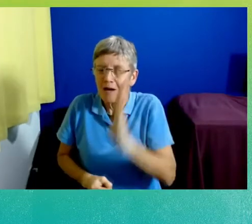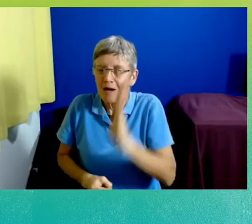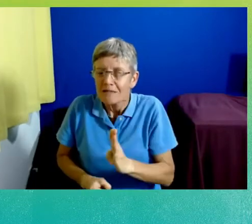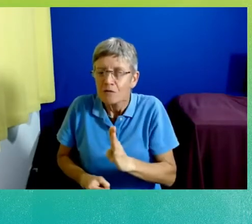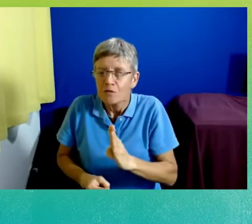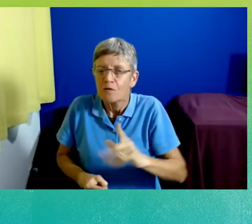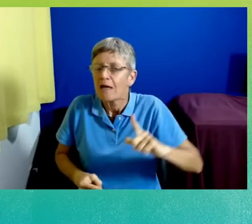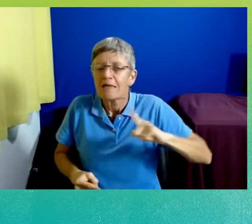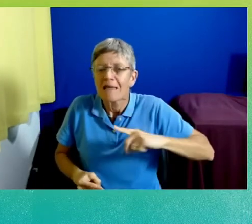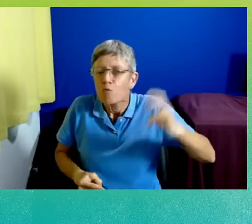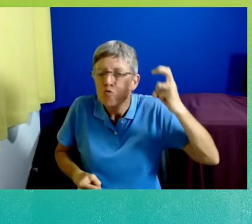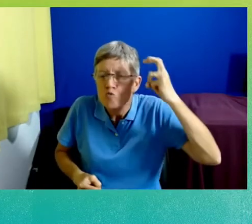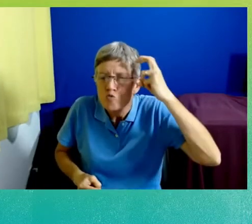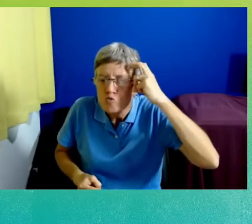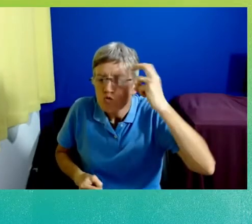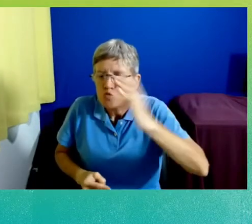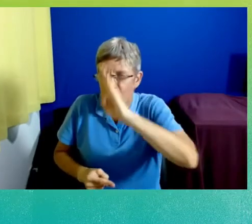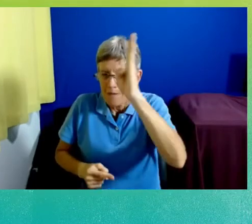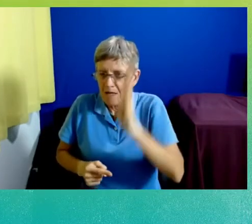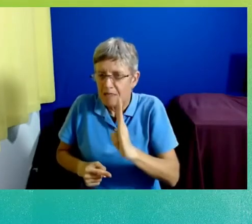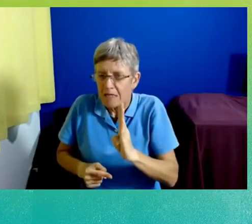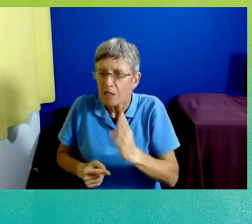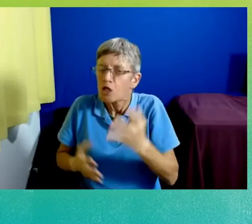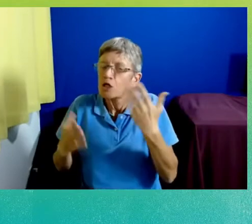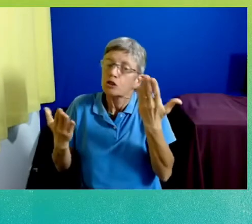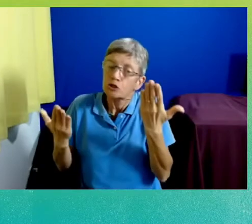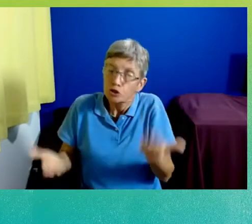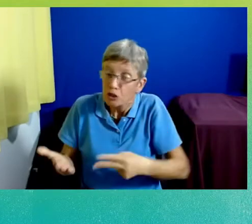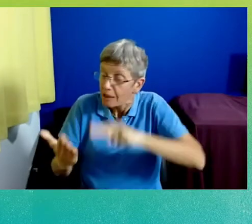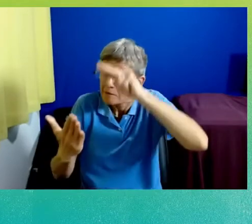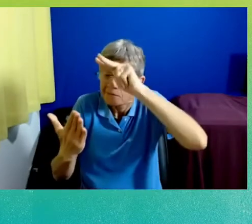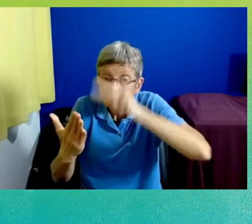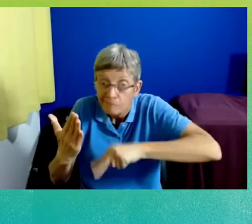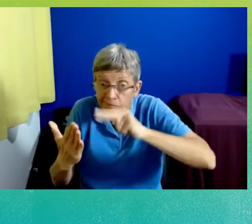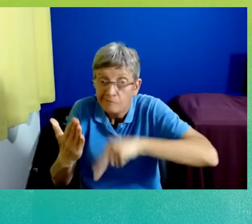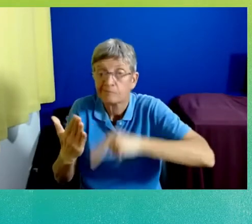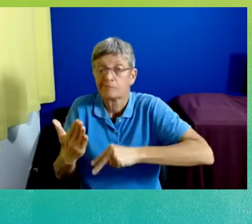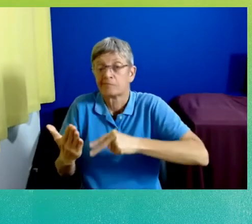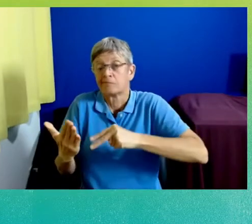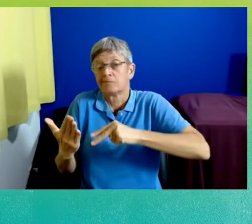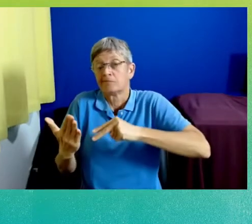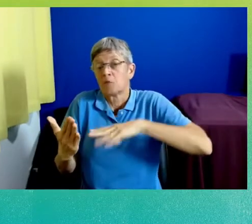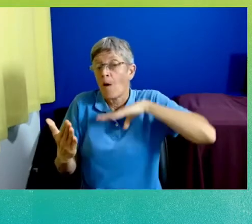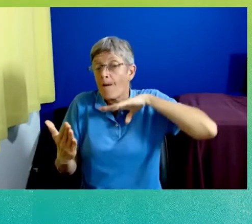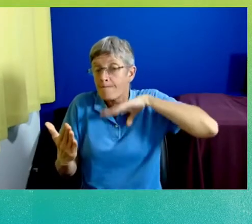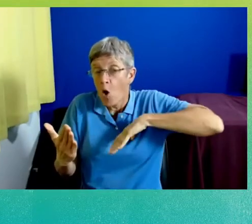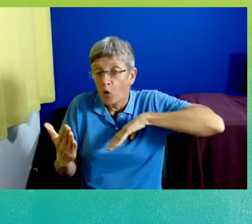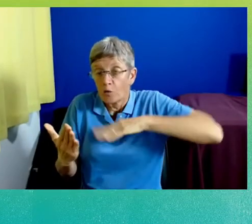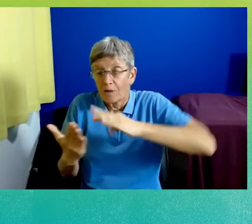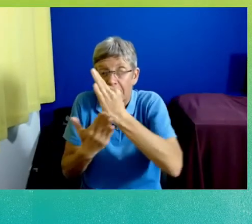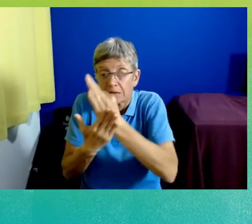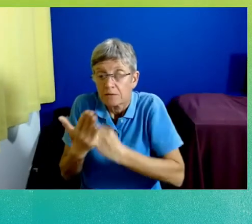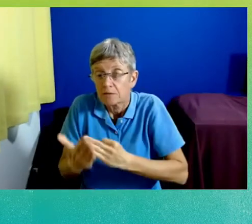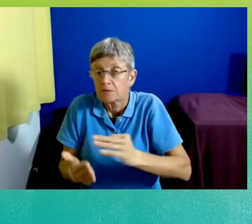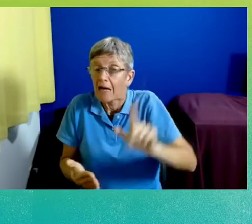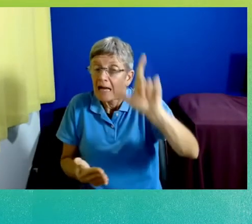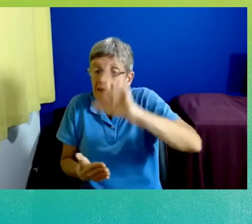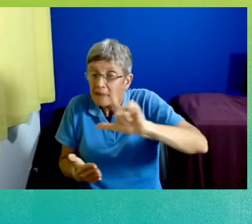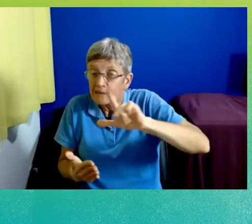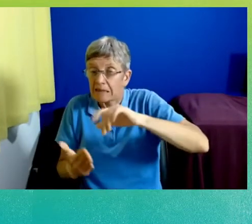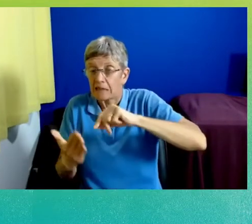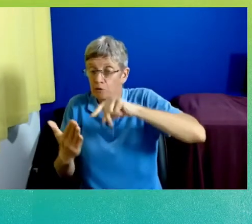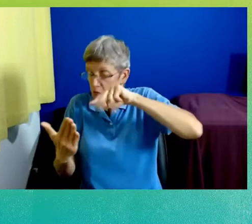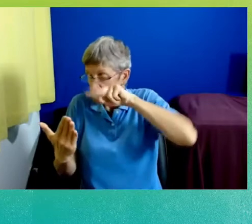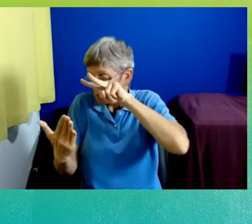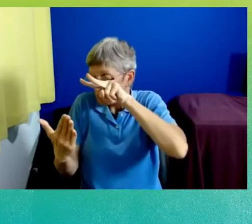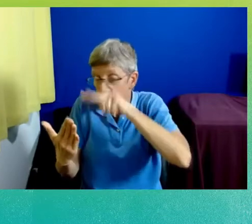como um surdo nativo brasileiro, porque ele nasceu no Brasil, ele tem a cultura brasileira, ele pode ler